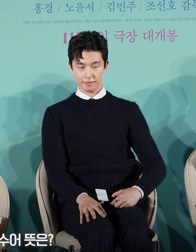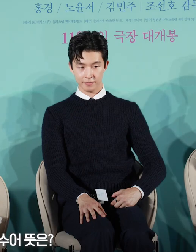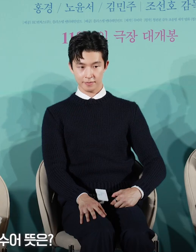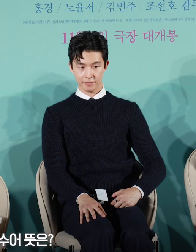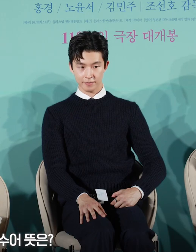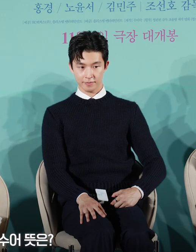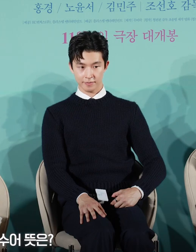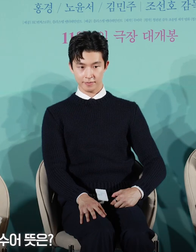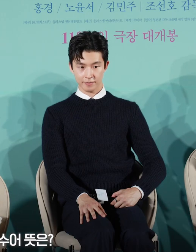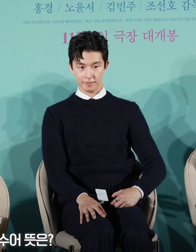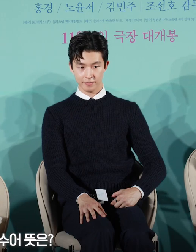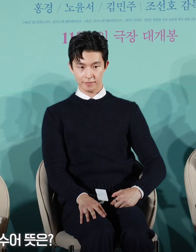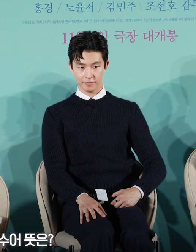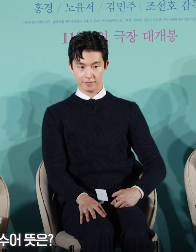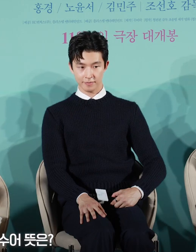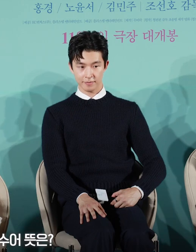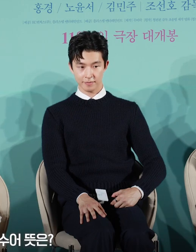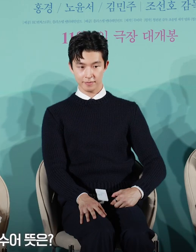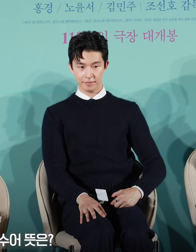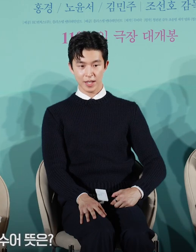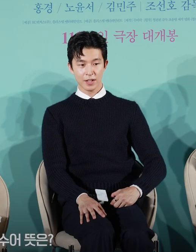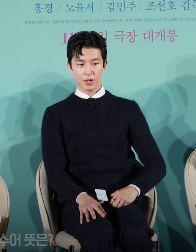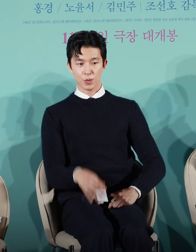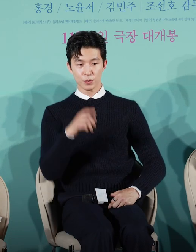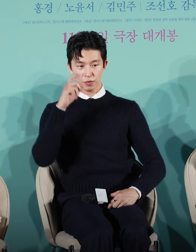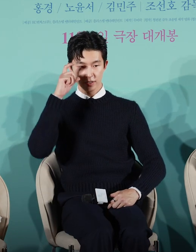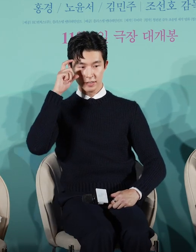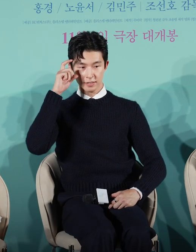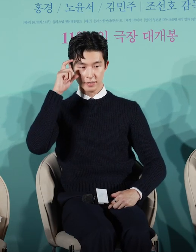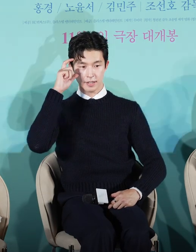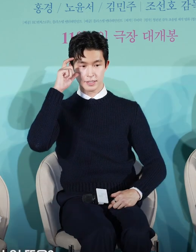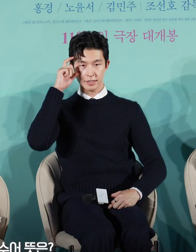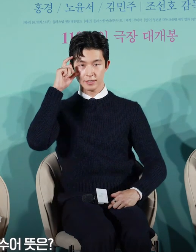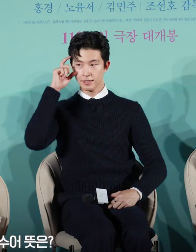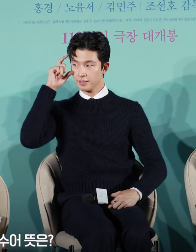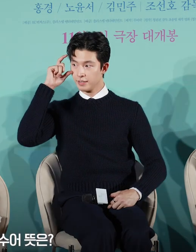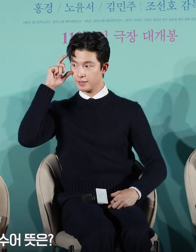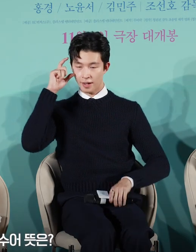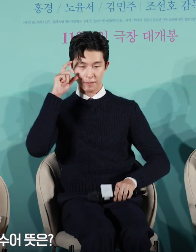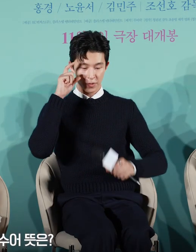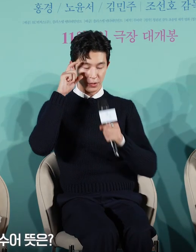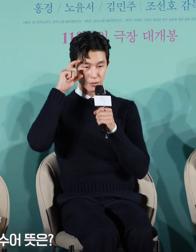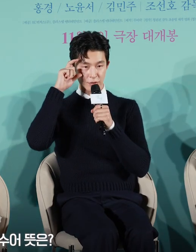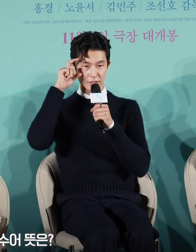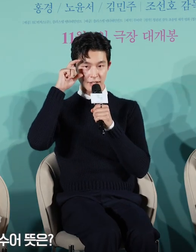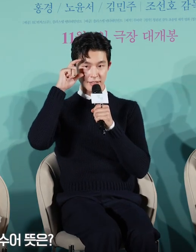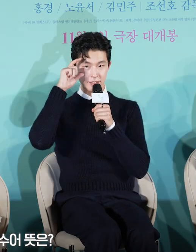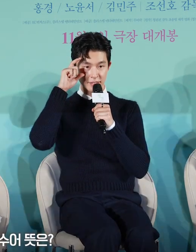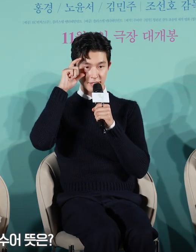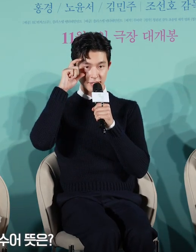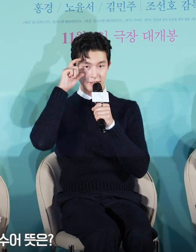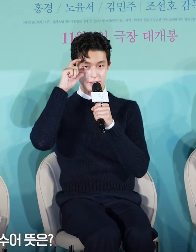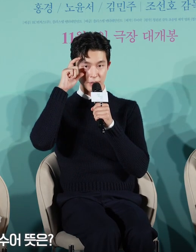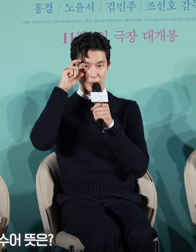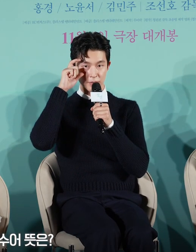미소입니다. 용준이는요? 마이크를 좀. 용준이는 사진을 찍는 이런